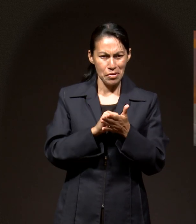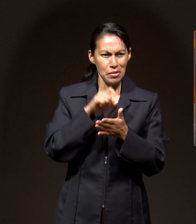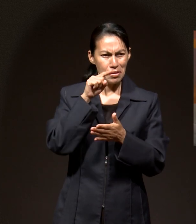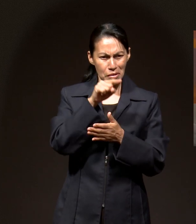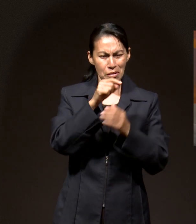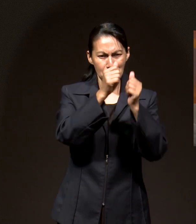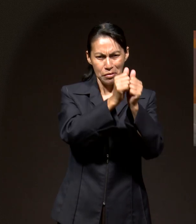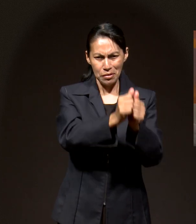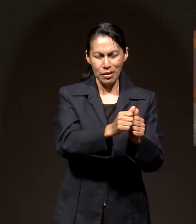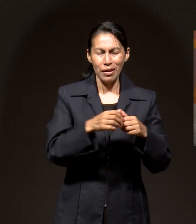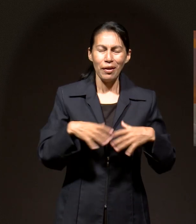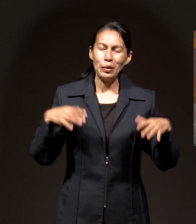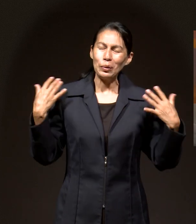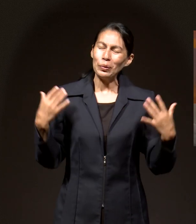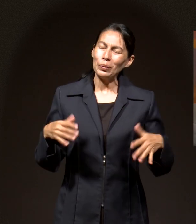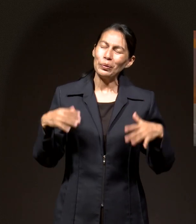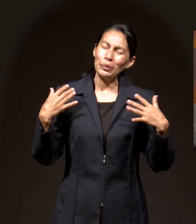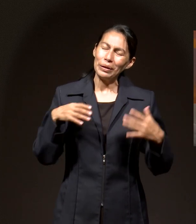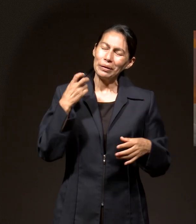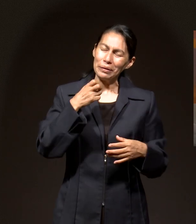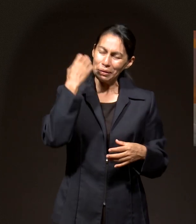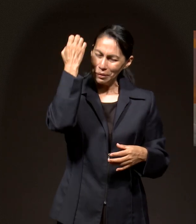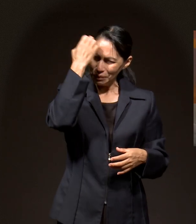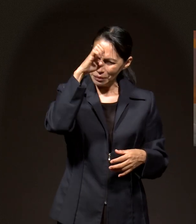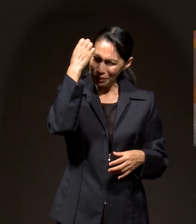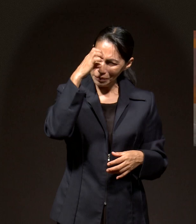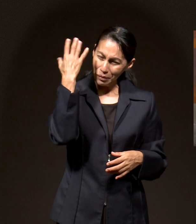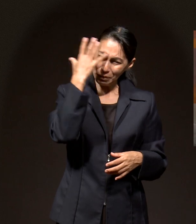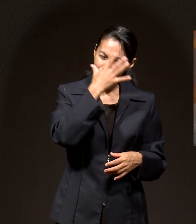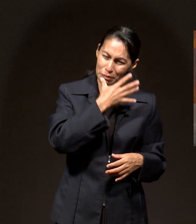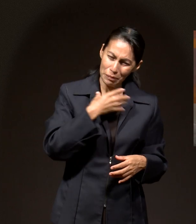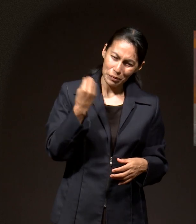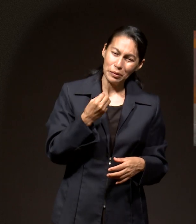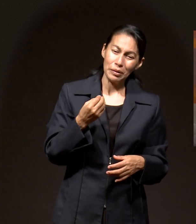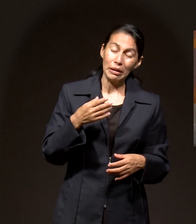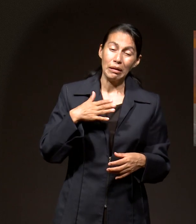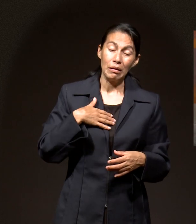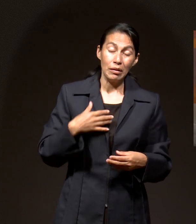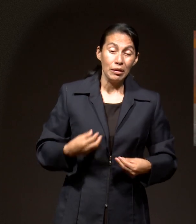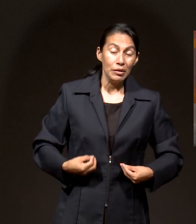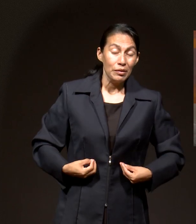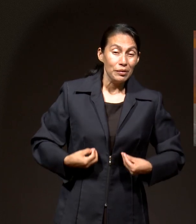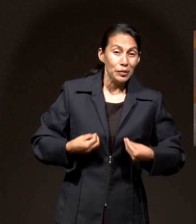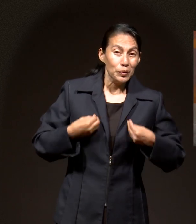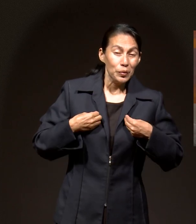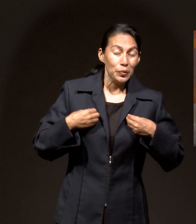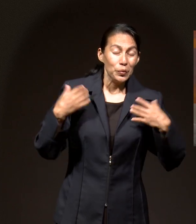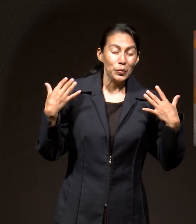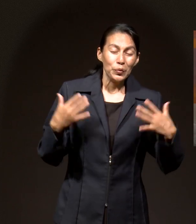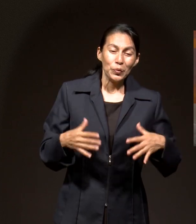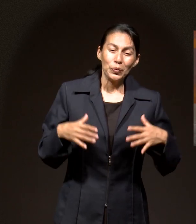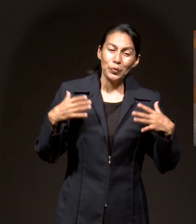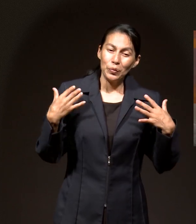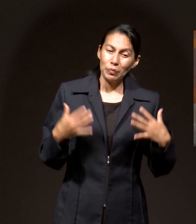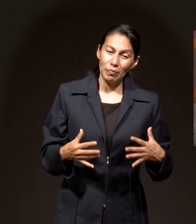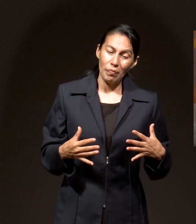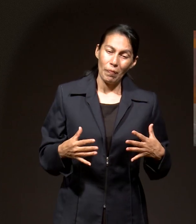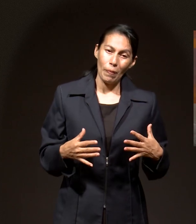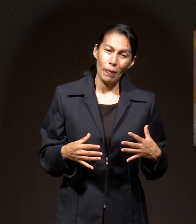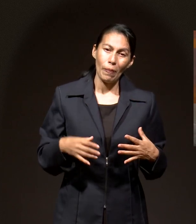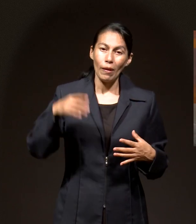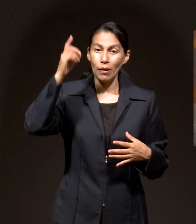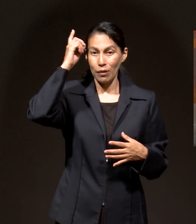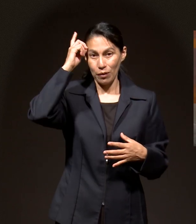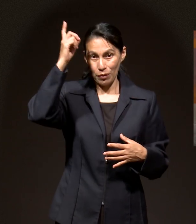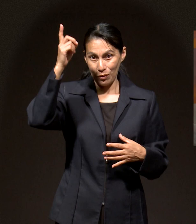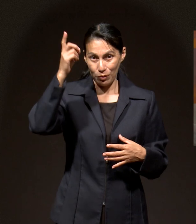Dios así fue. Es una experiencia muy importante en mi vida, que marcó mi vida precisamente